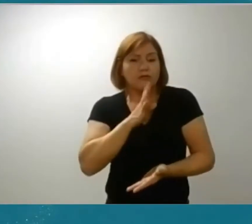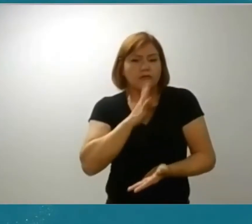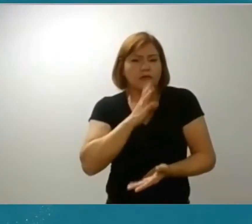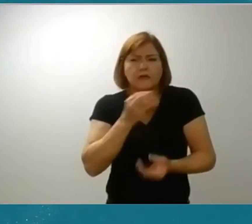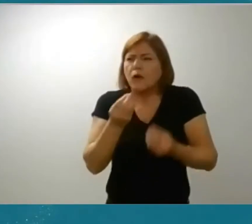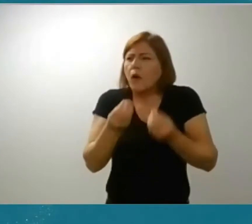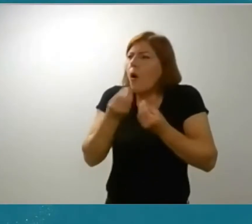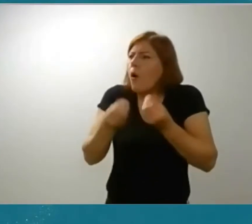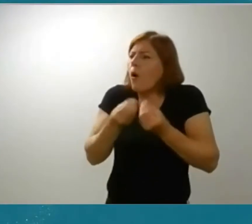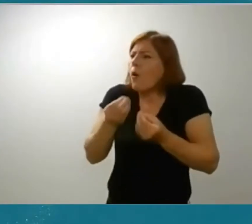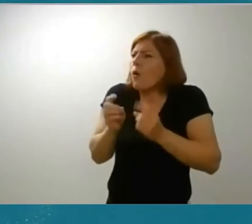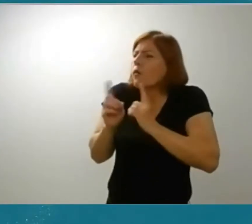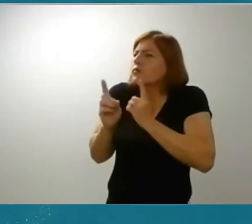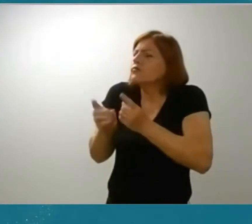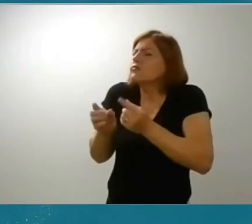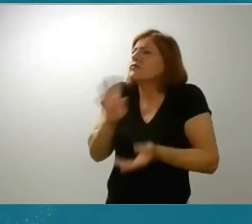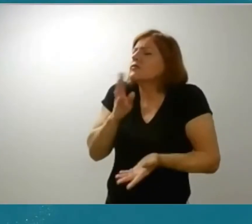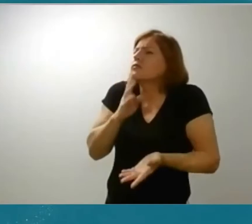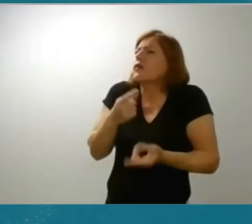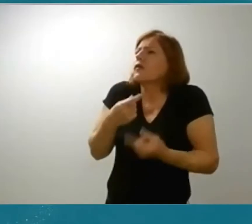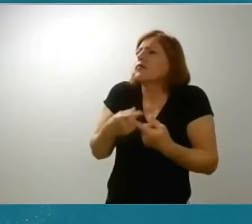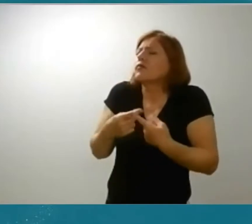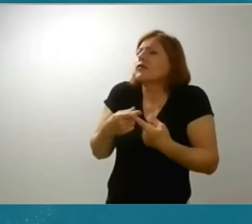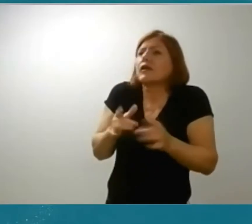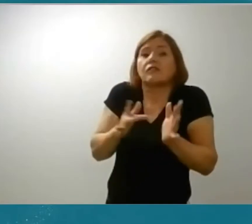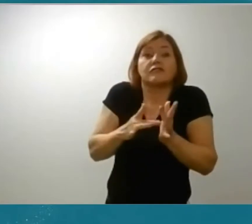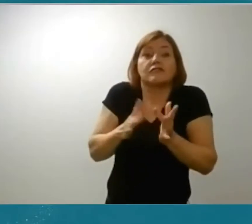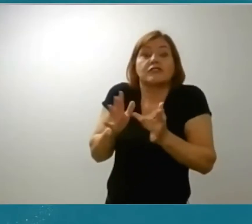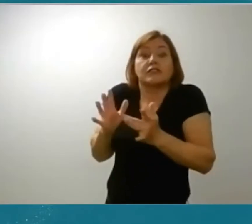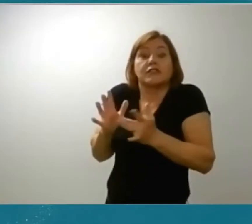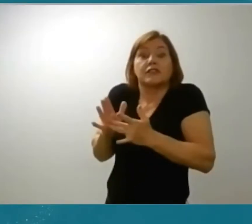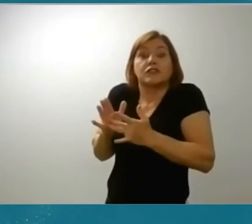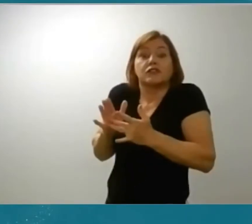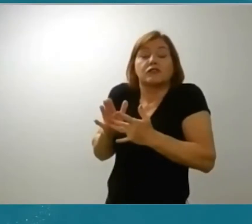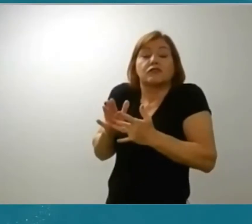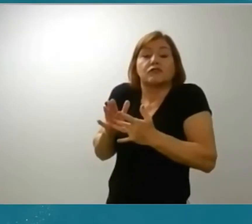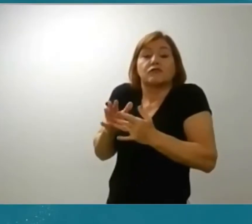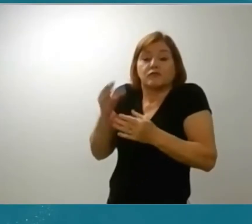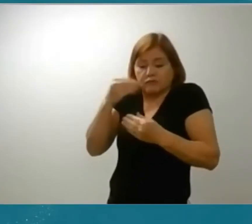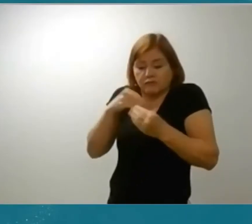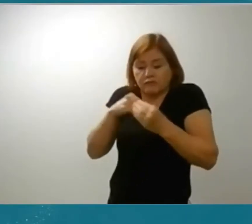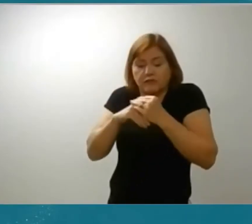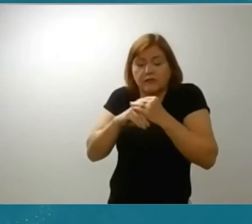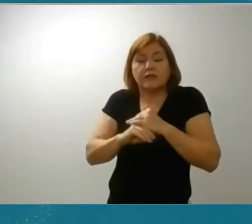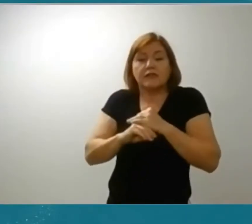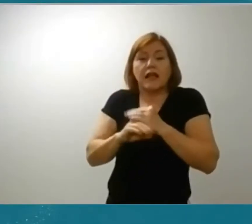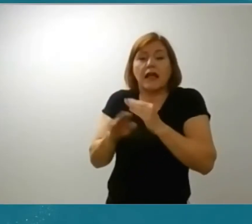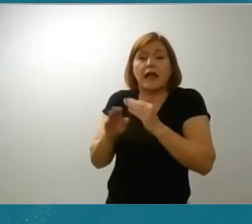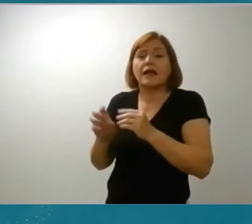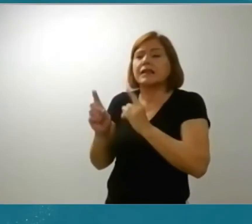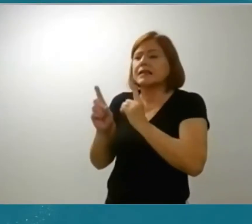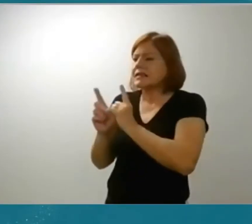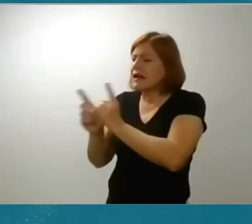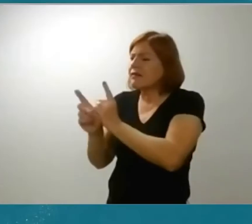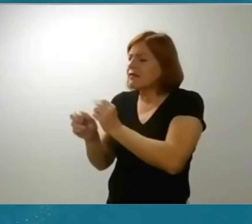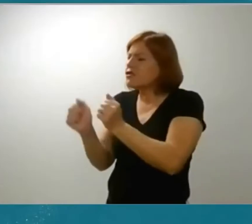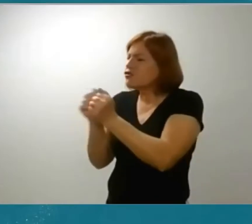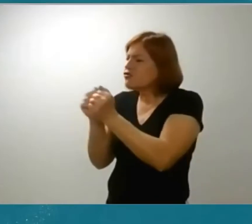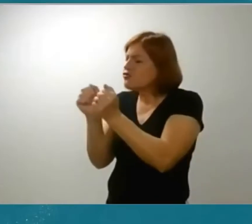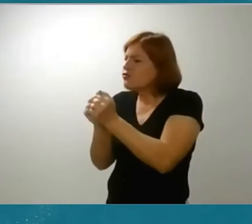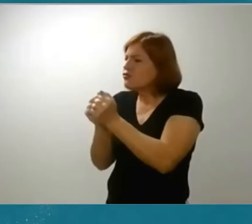dito, pois vou preparar-vos lugar. E quando eu for e vos preparar lugar, voltarei. Eu